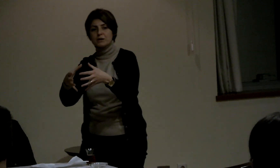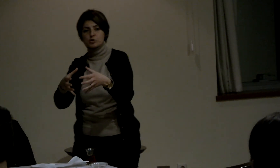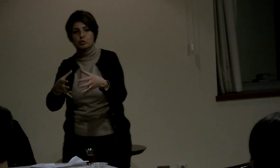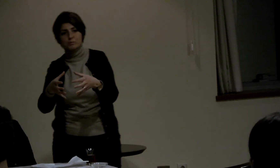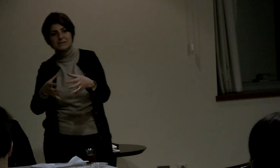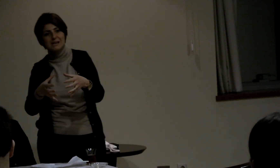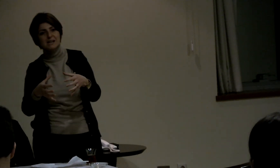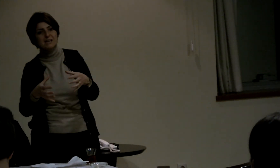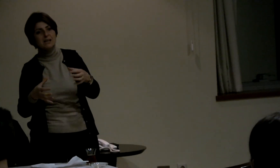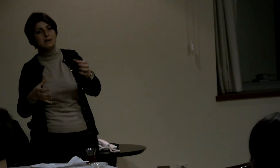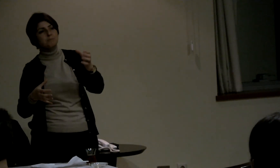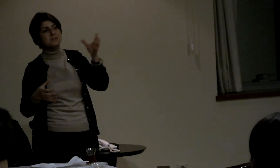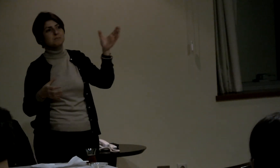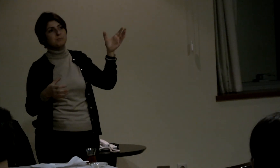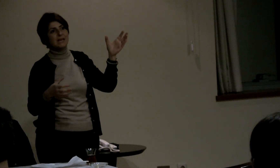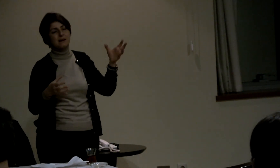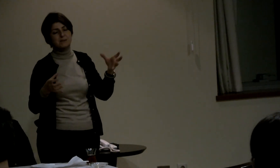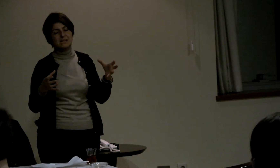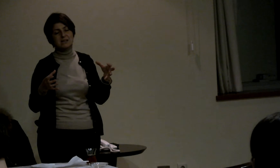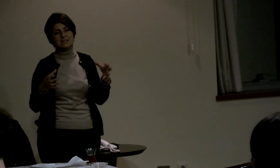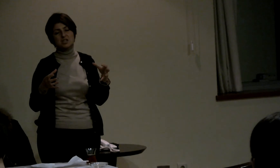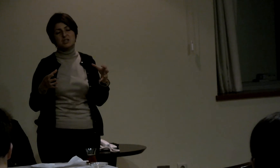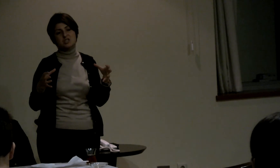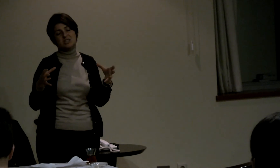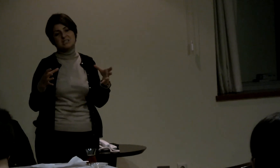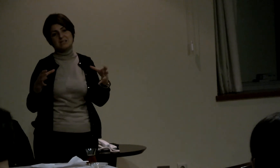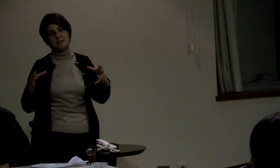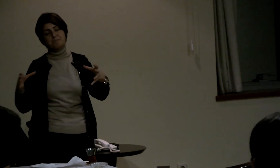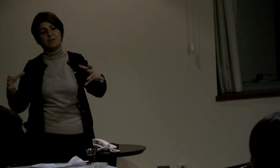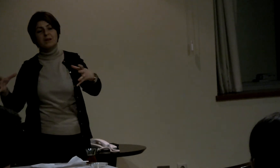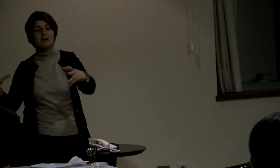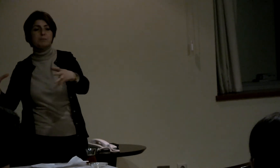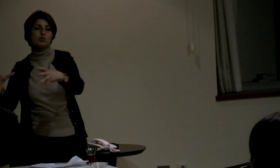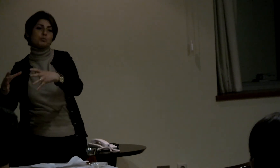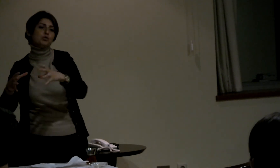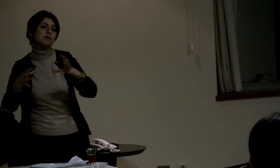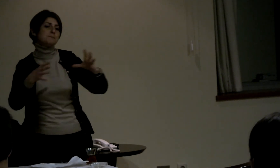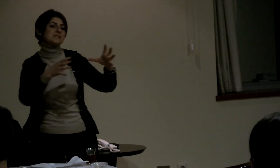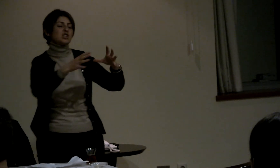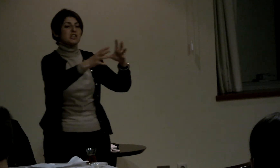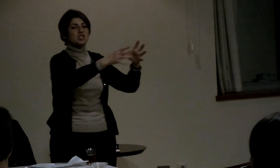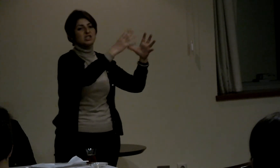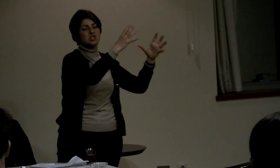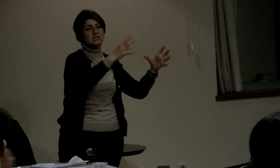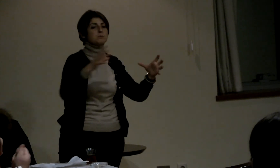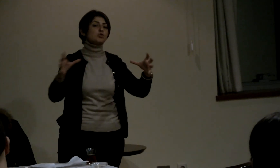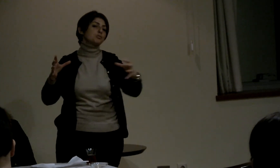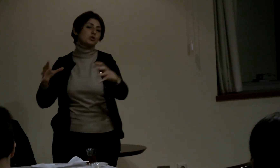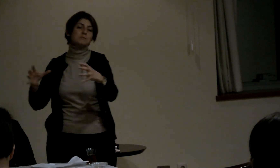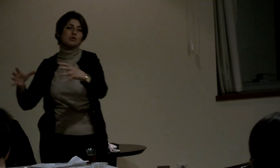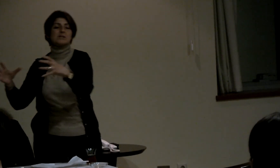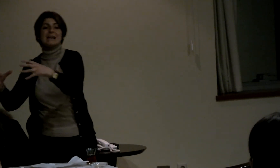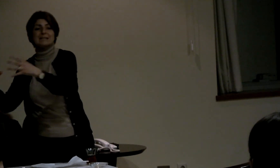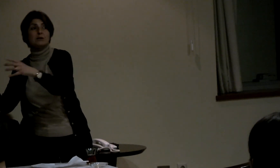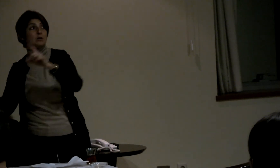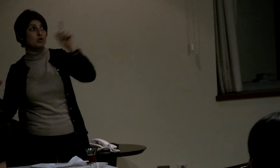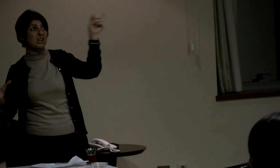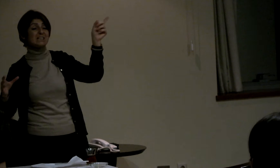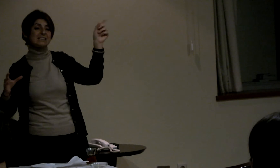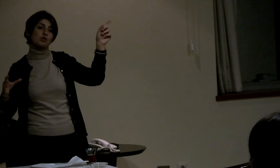olur mesela. Bizim gelen mesela arkadaşların içerisinde bir grup diyor ki biz işte çay içeceğiz, bir grup diyor ki biz özellikle şeyin gitti,